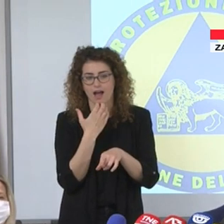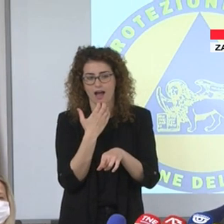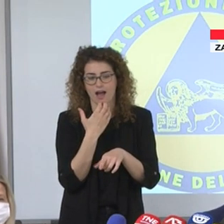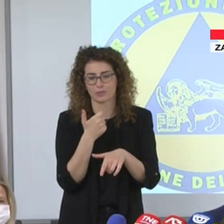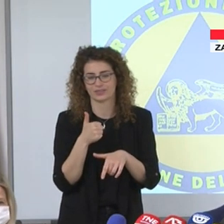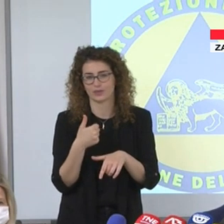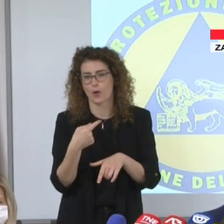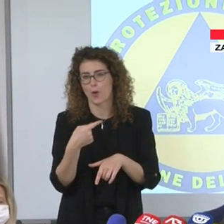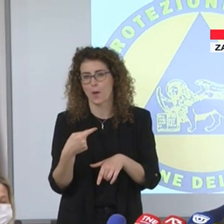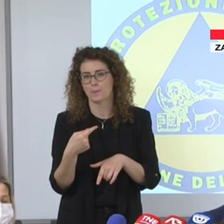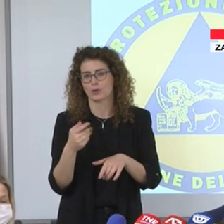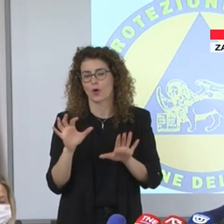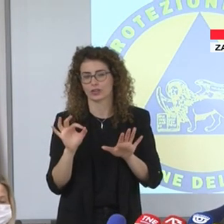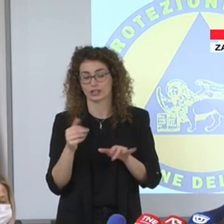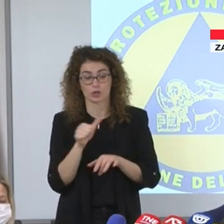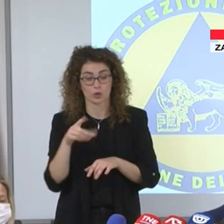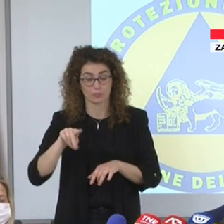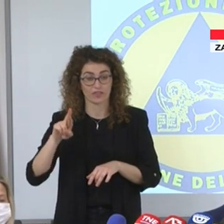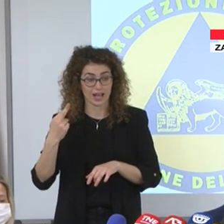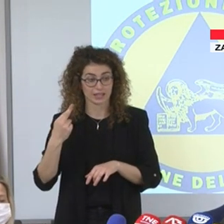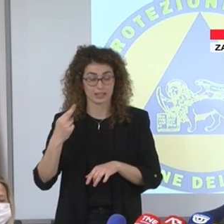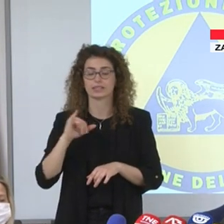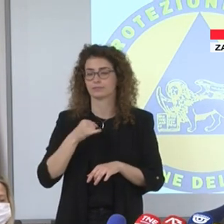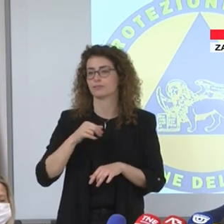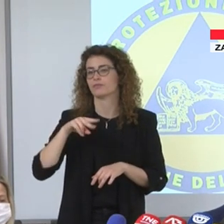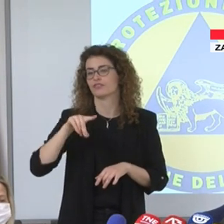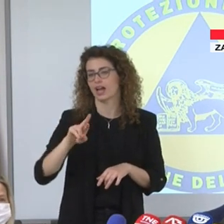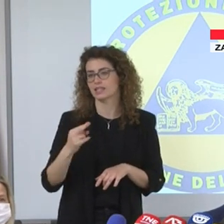solo Pfizer o di altre di tutte Pfizer. Le marche? Pfizer e Moderna.